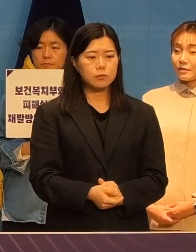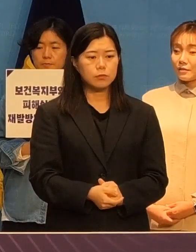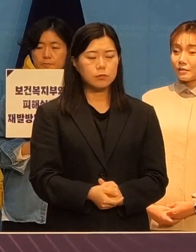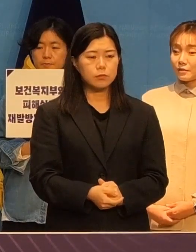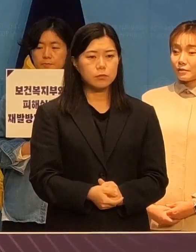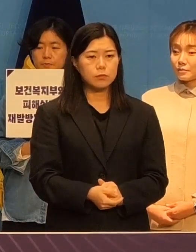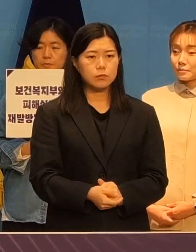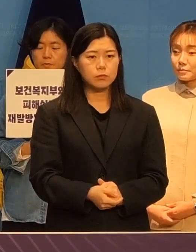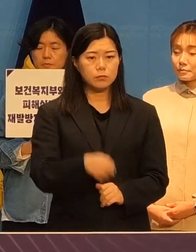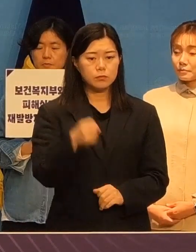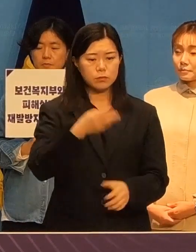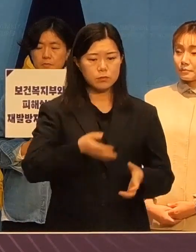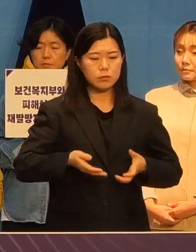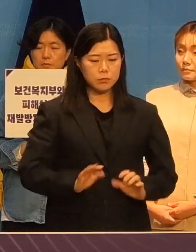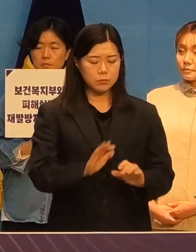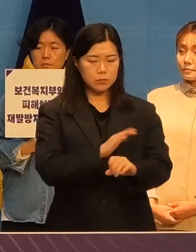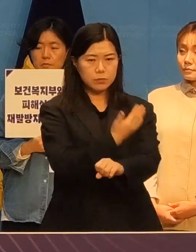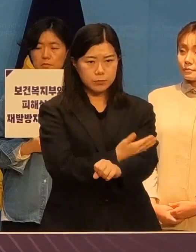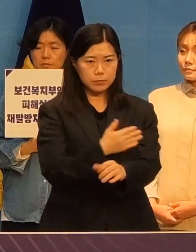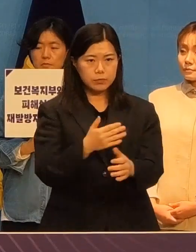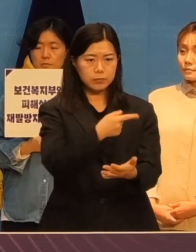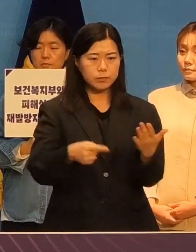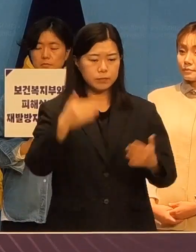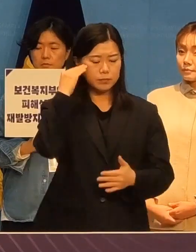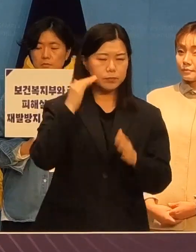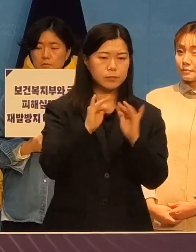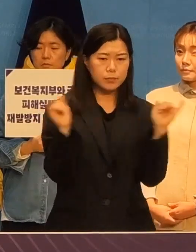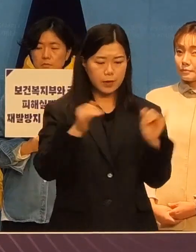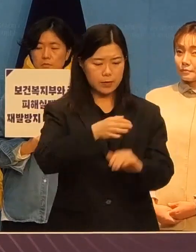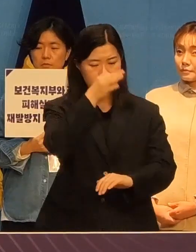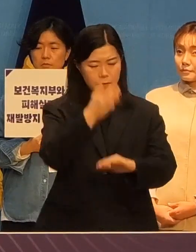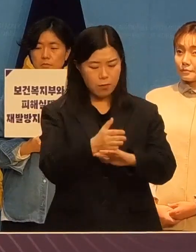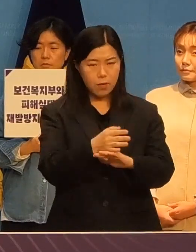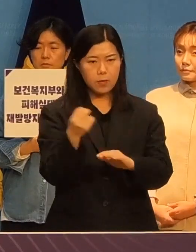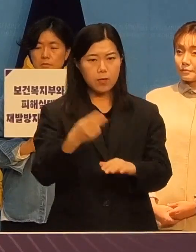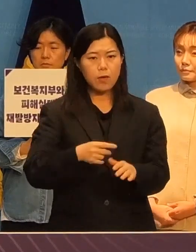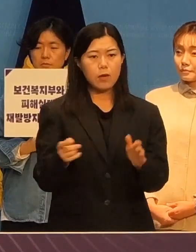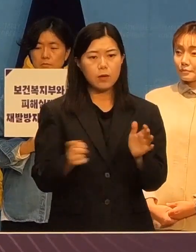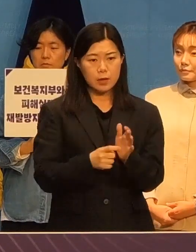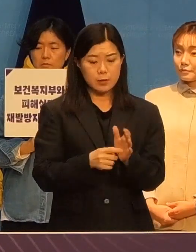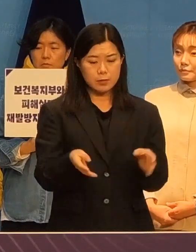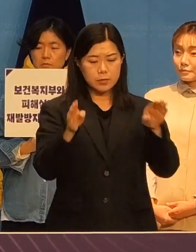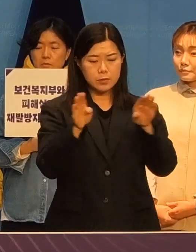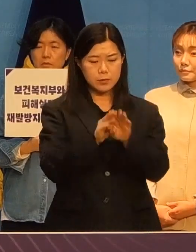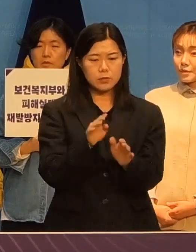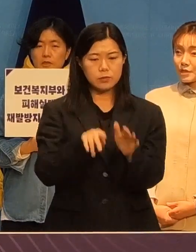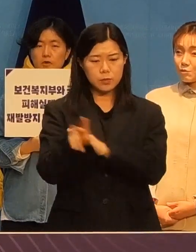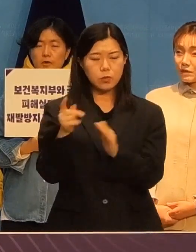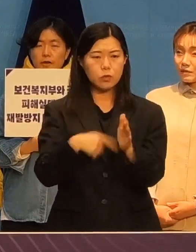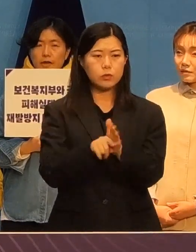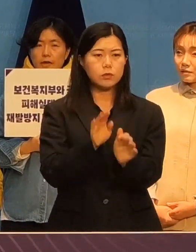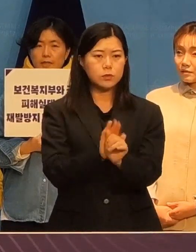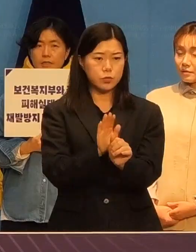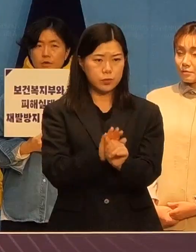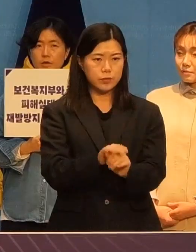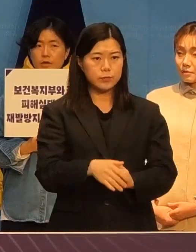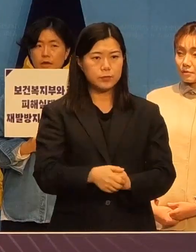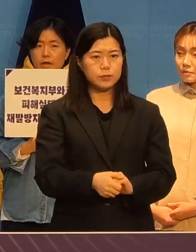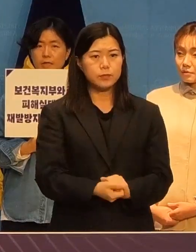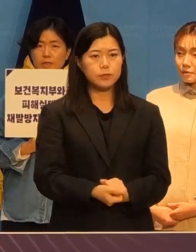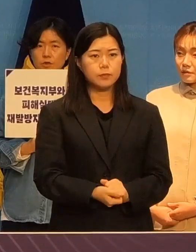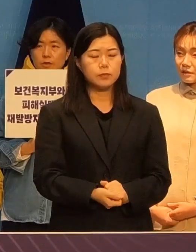조사하라. 재생산권 침해 피해자에게 사과하고 긴급탈시설 지원하라.